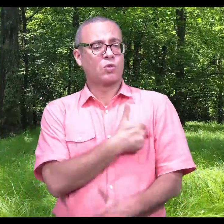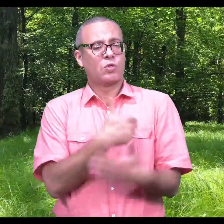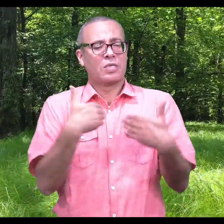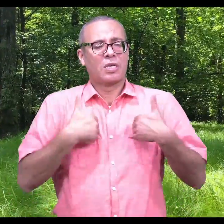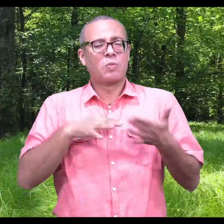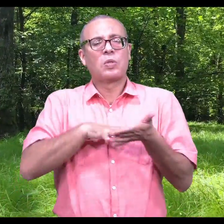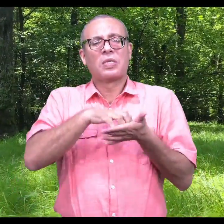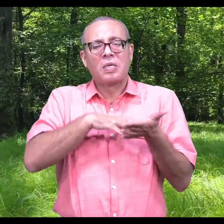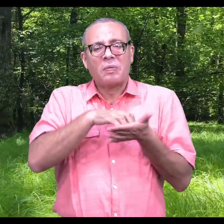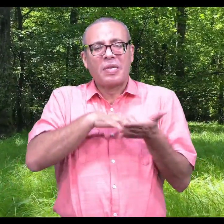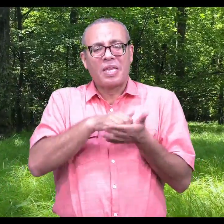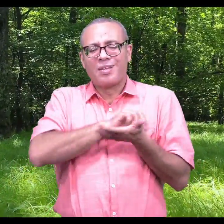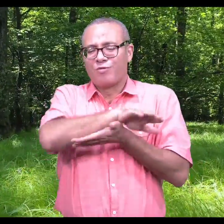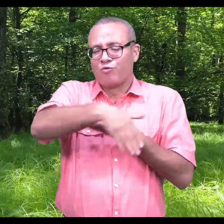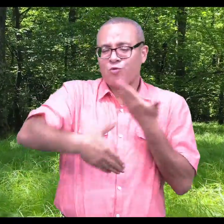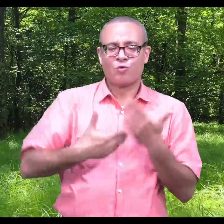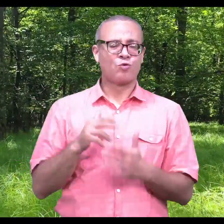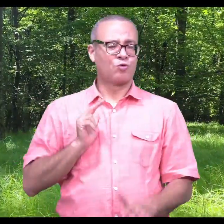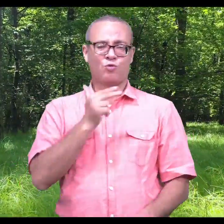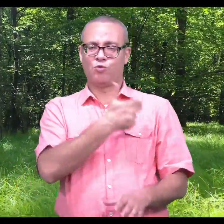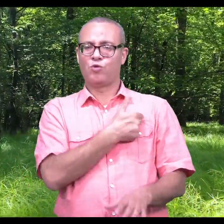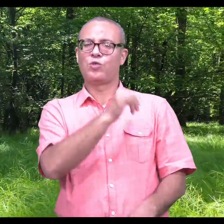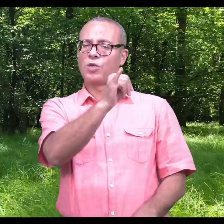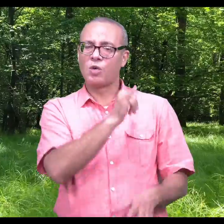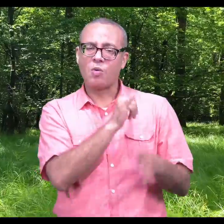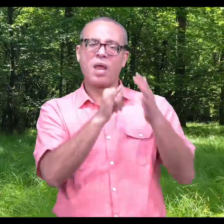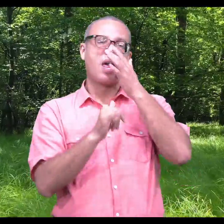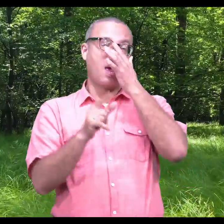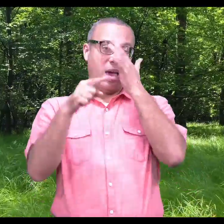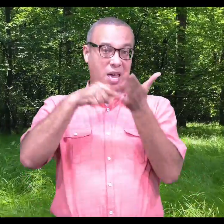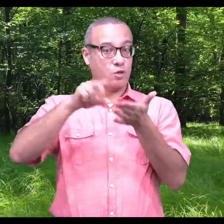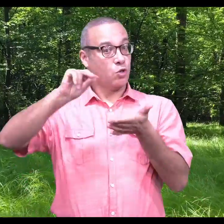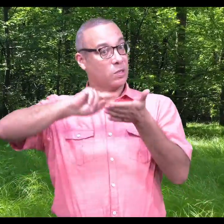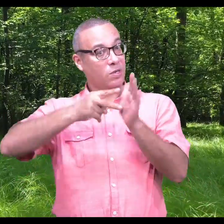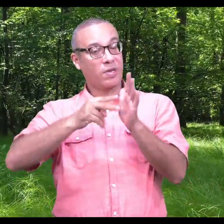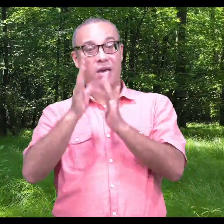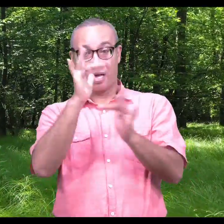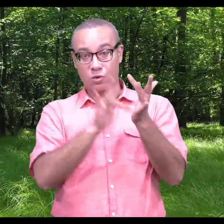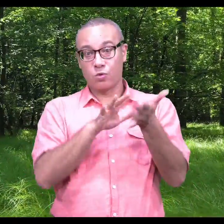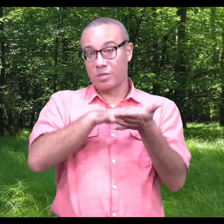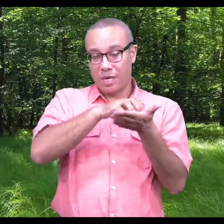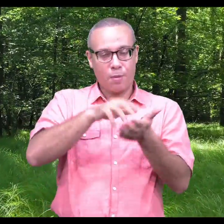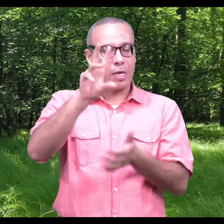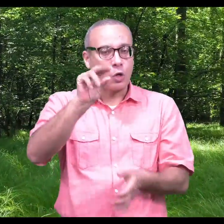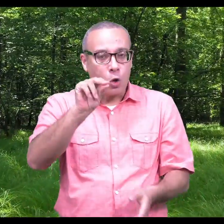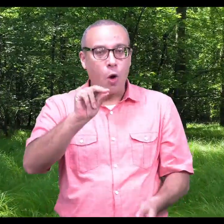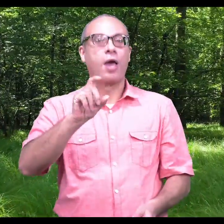fuera imperfecto o que fue a través del sufrimiento que llegó a ser un hombre santo y obediente. Por eso alguien ha parafraseado